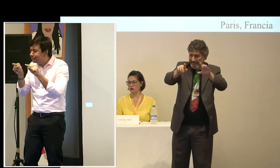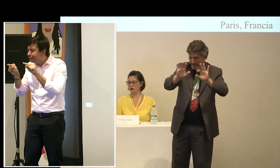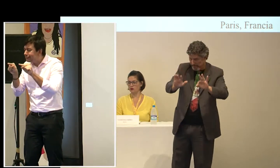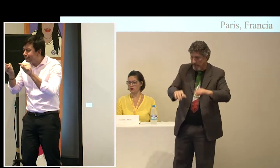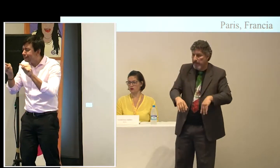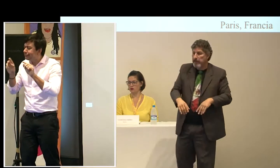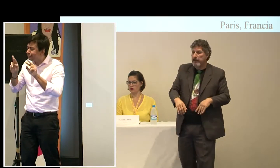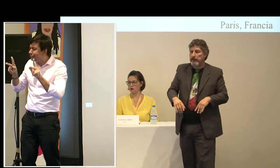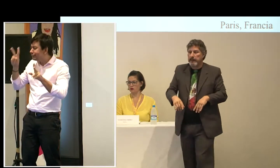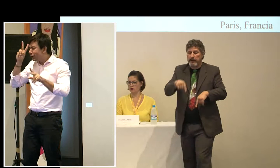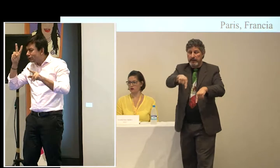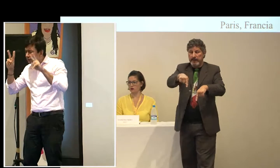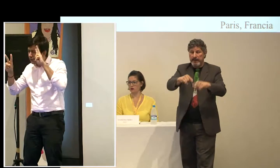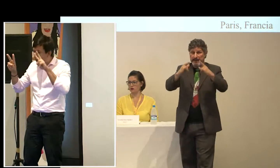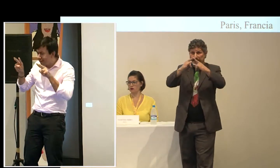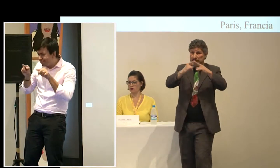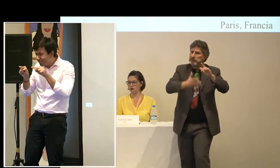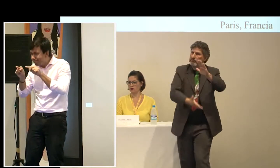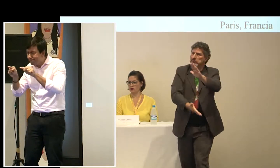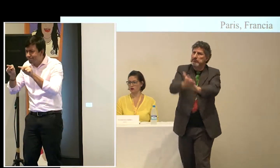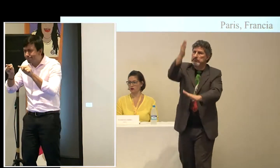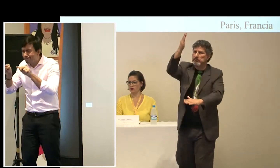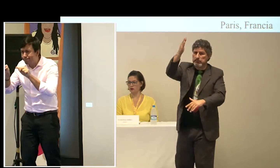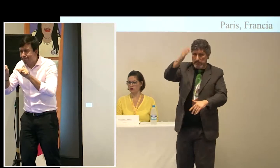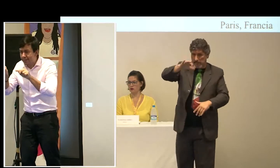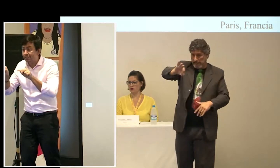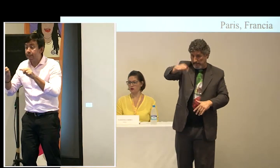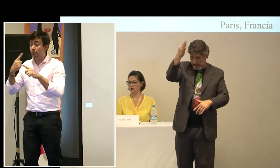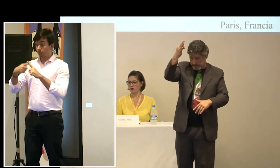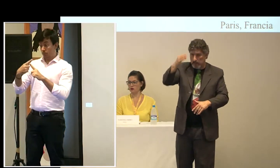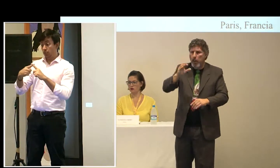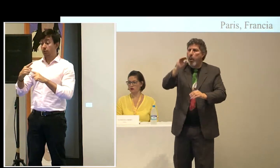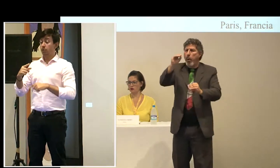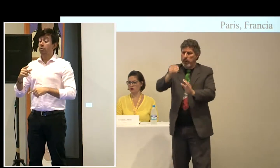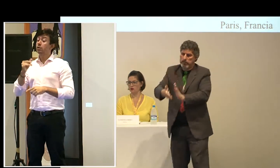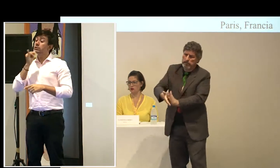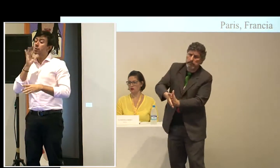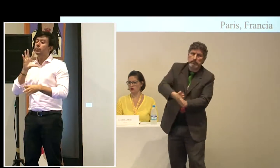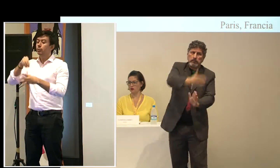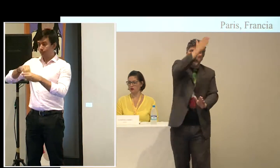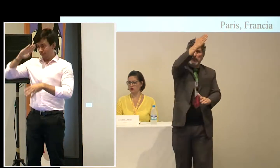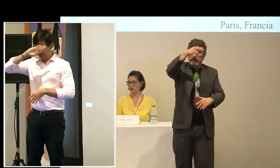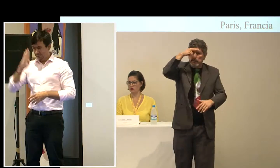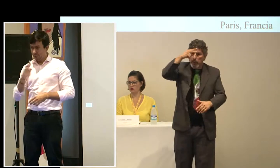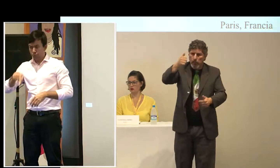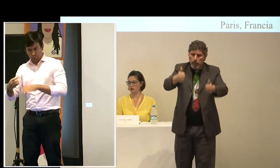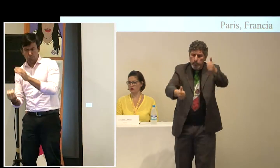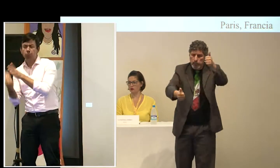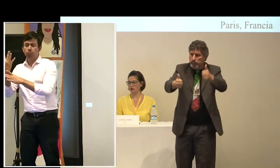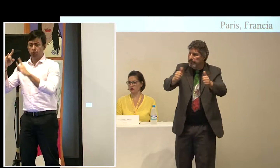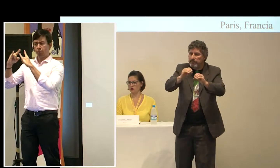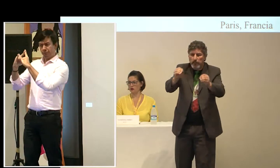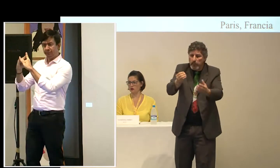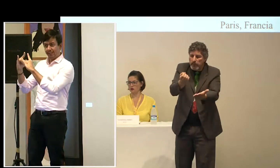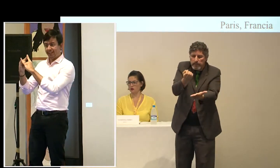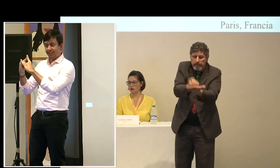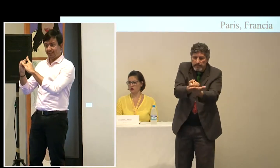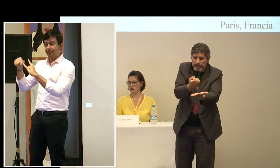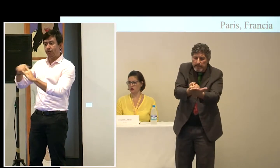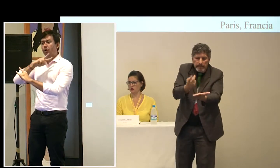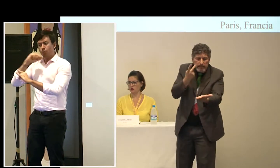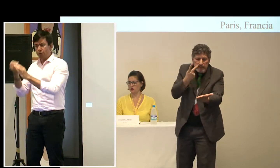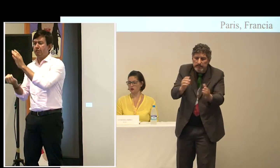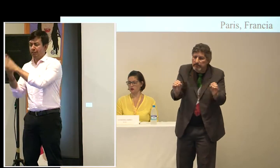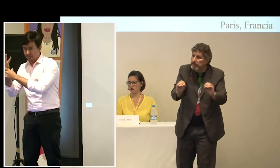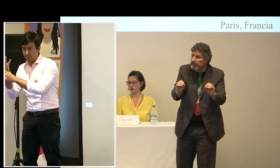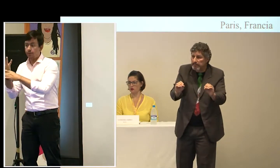a história do México. As histórias, elas se assimilam um pouco, a do Brasil com o México.